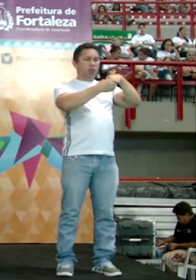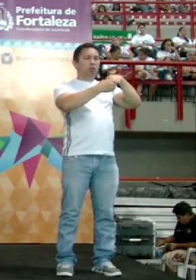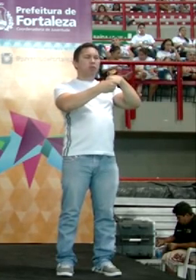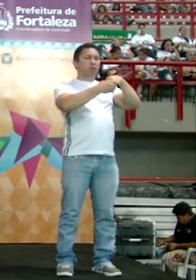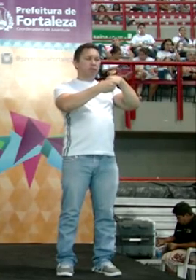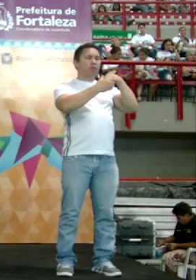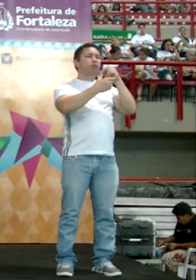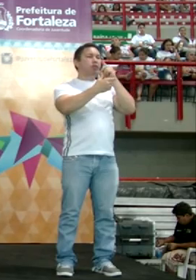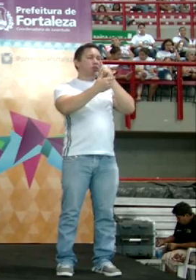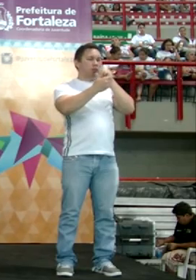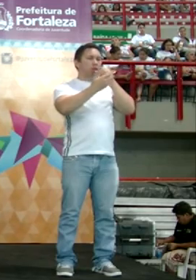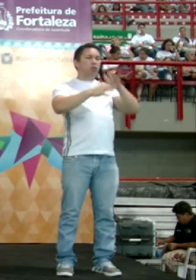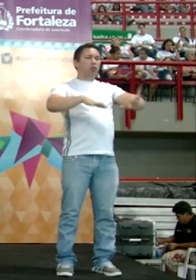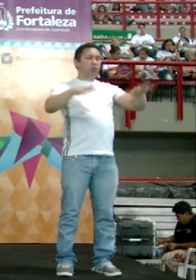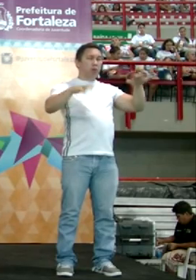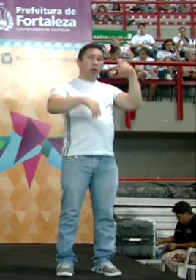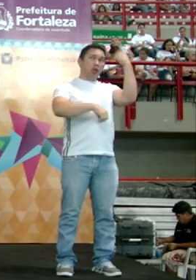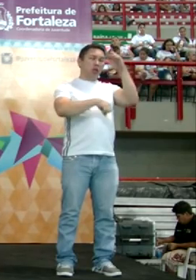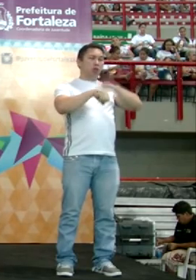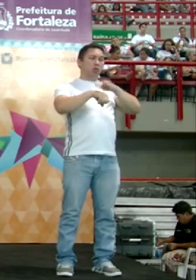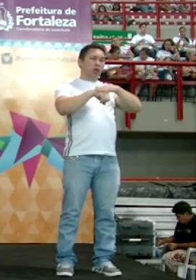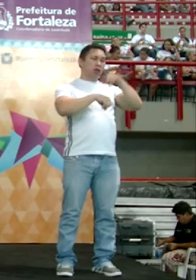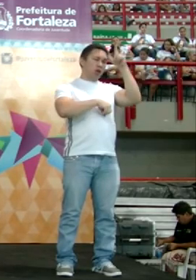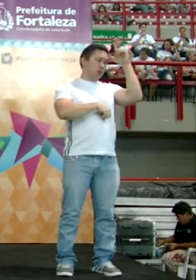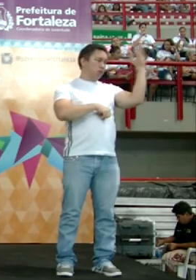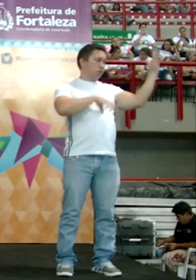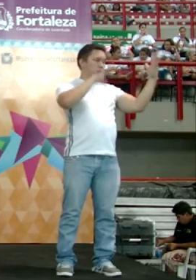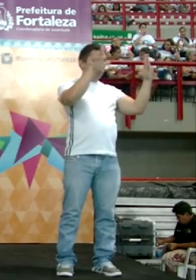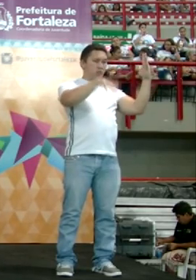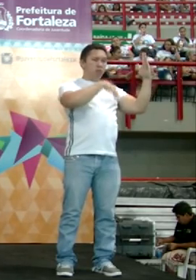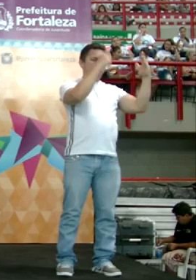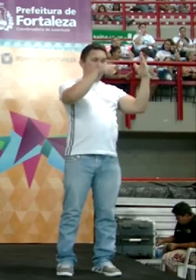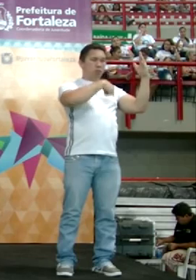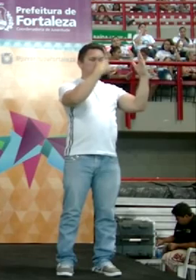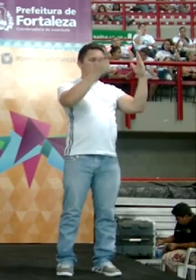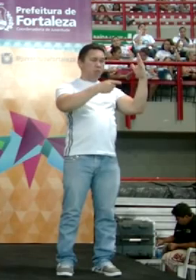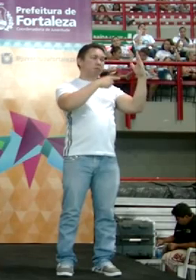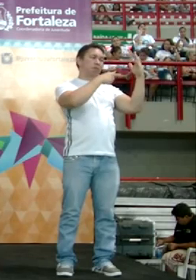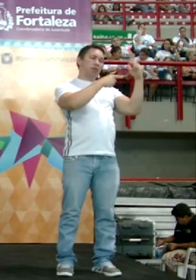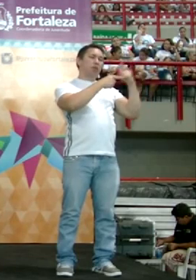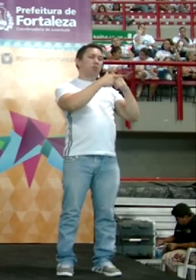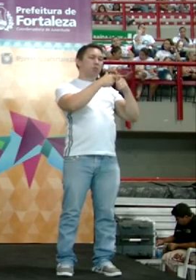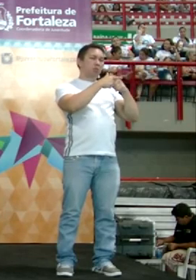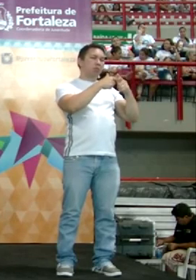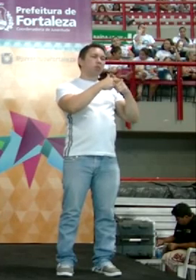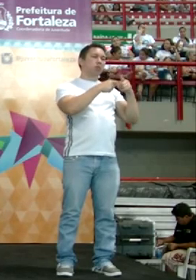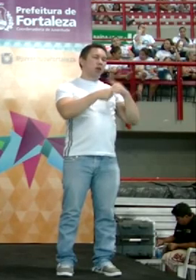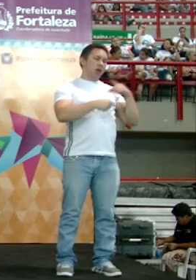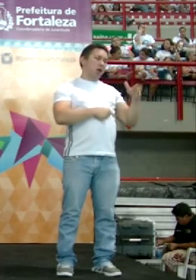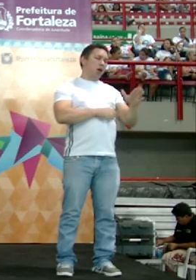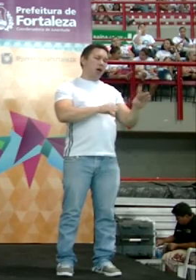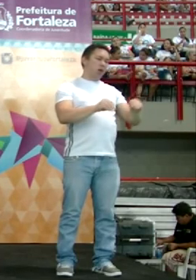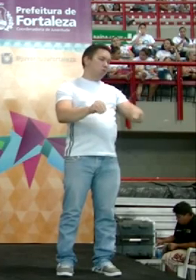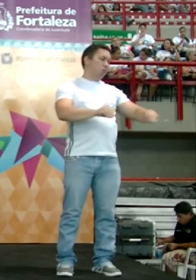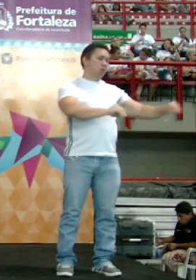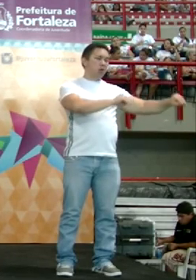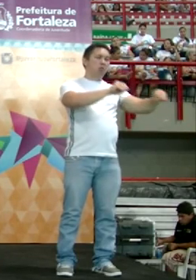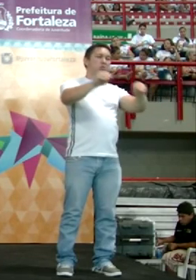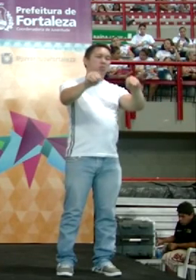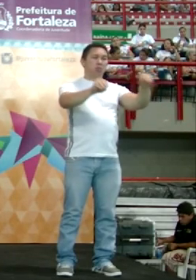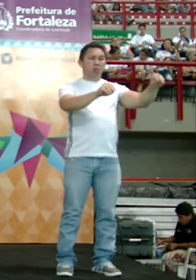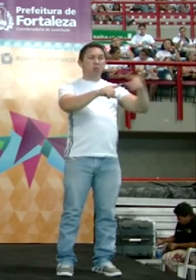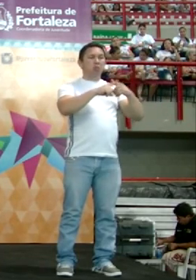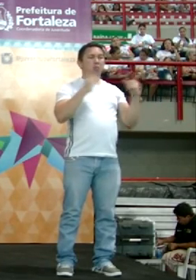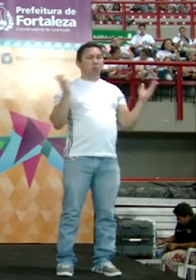Que lá tem mais vento e tal, então para eles é necessário. Com certeza vai ter um impacto ambiental ali, de migração de peixes e tudo mais,